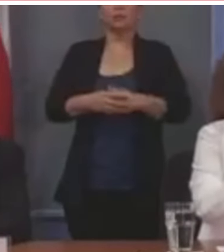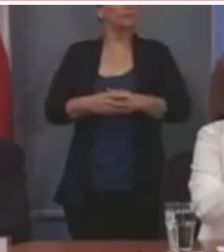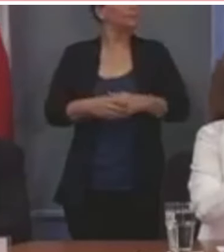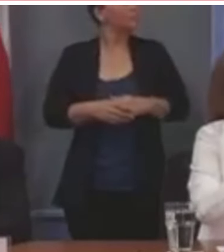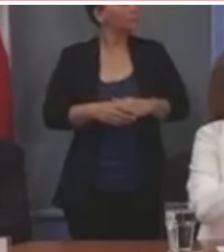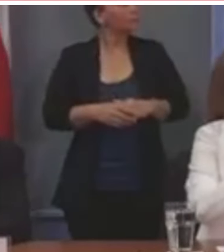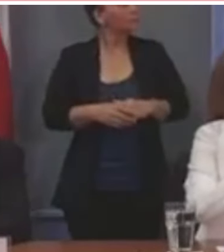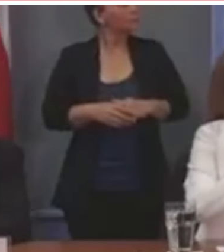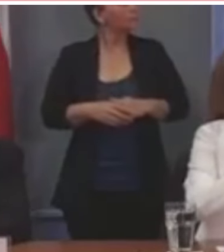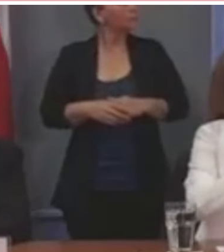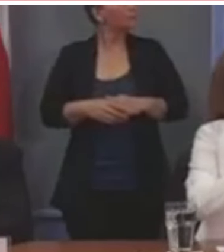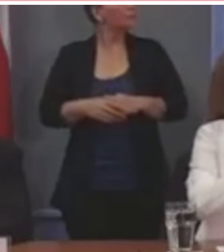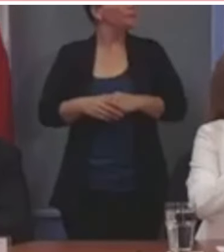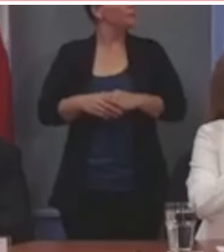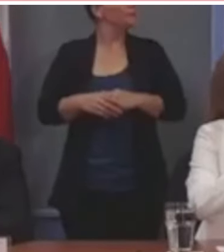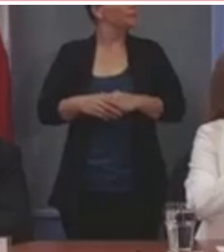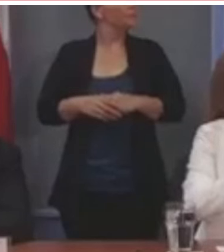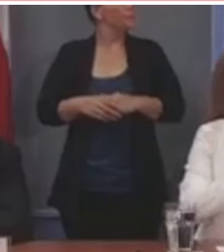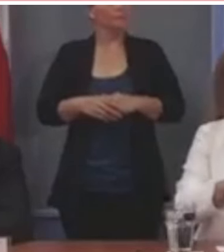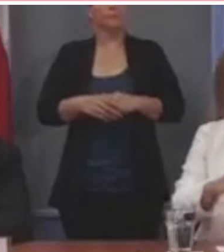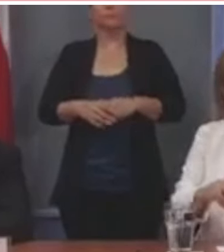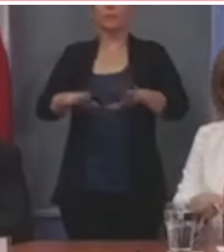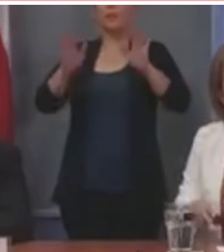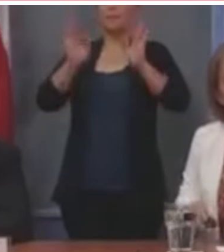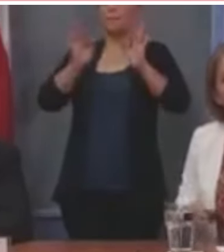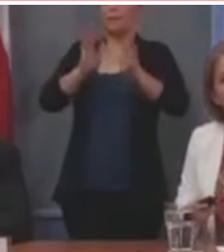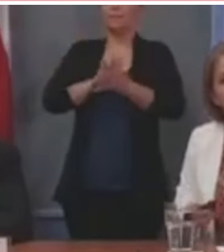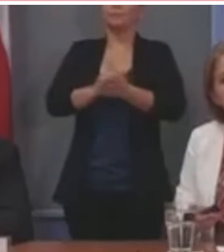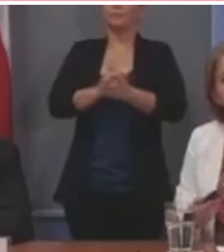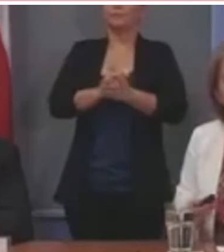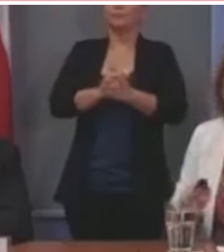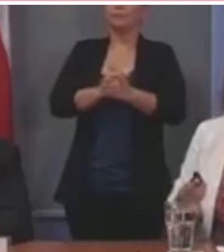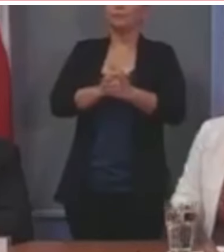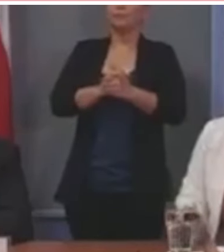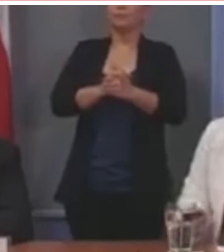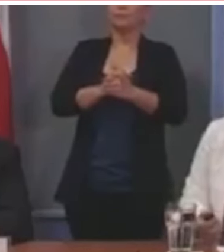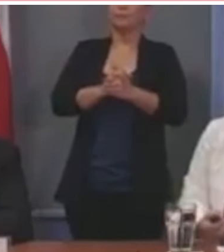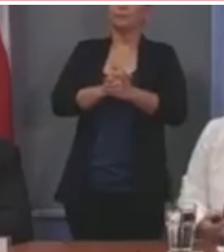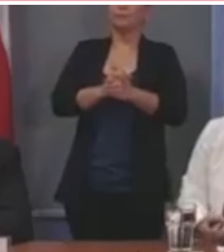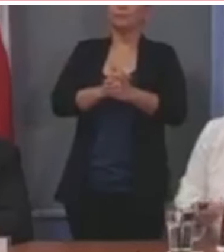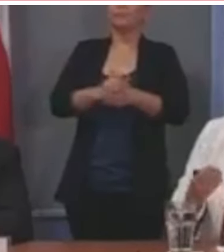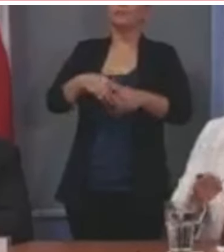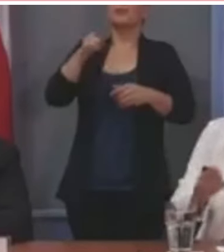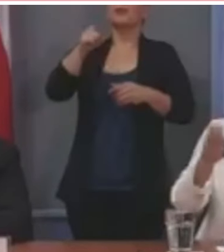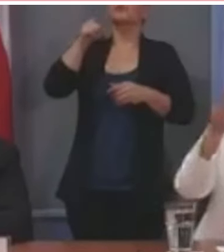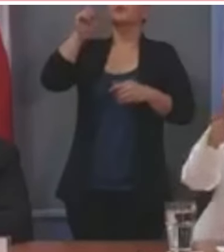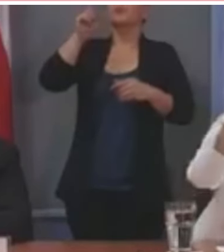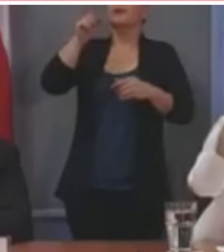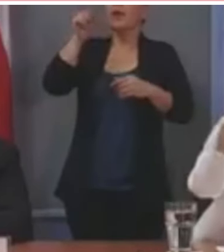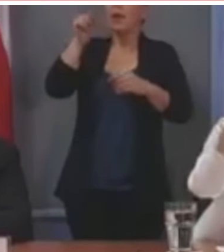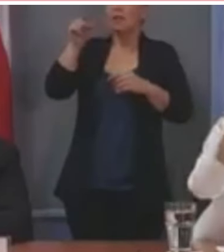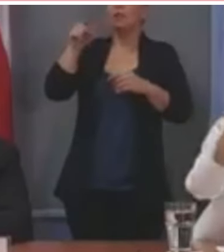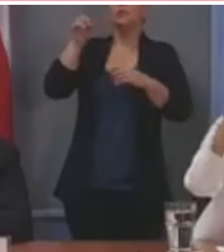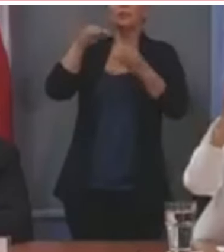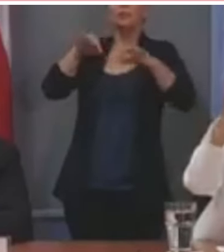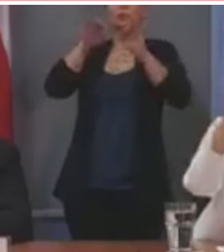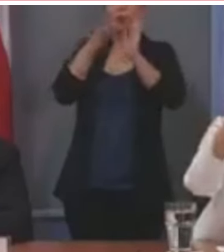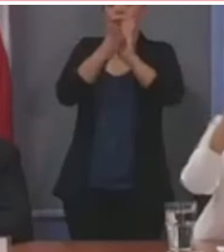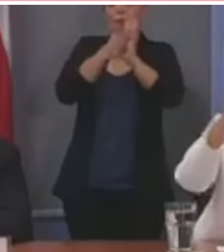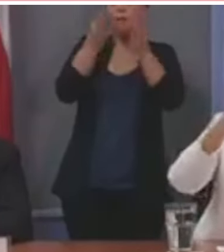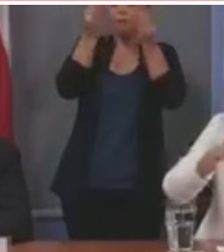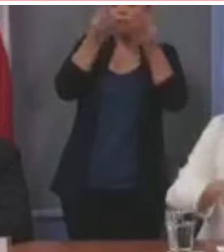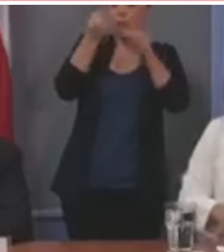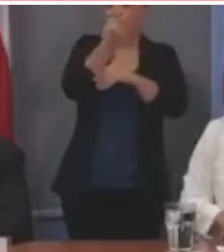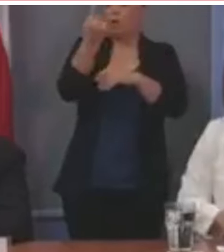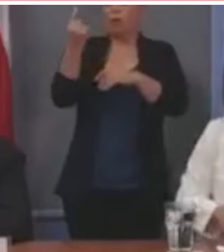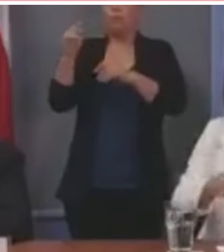recordarlo, el teletrabajo. Pero que de alguna forma esto tiene que ser medido porque es un salario que ustedes con sus impuestos